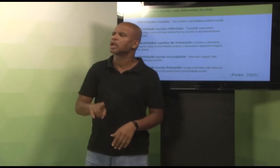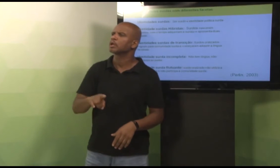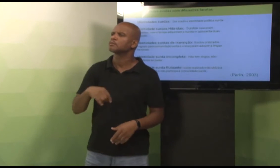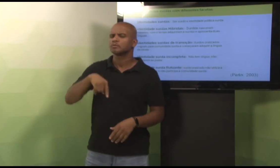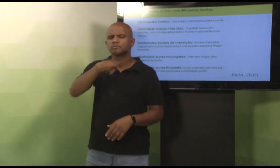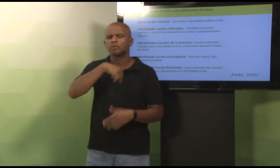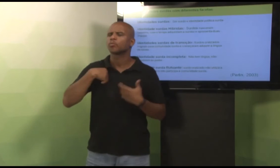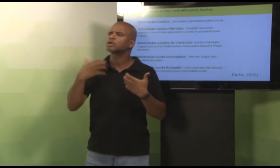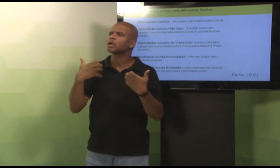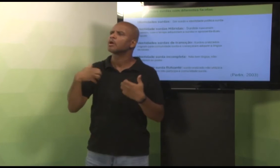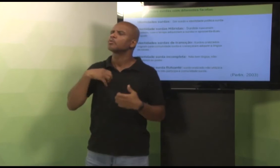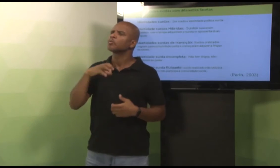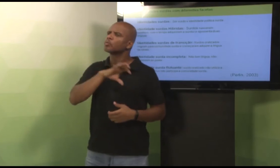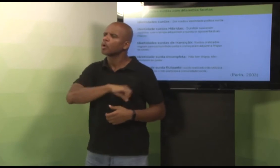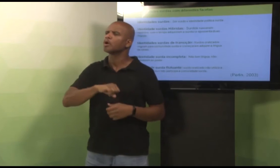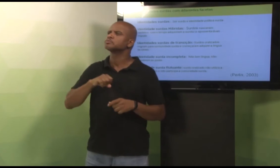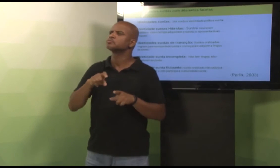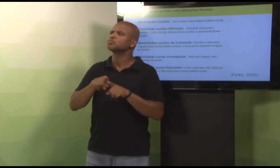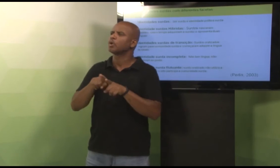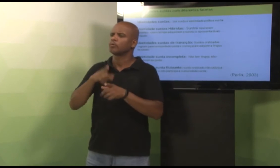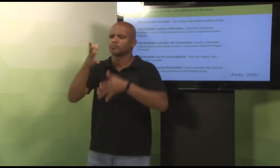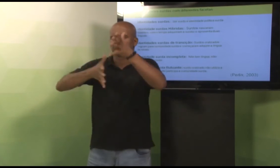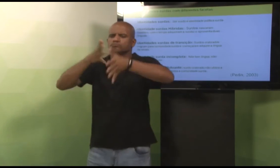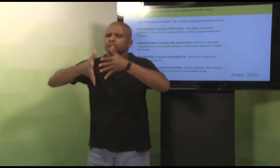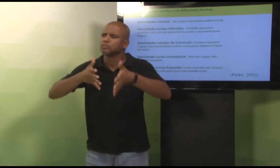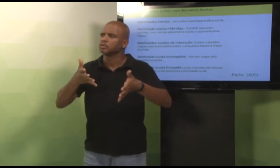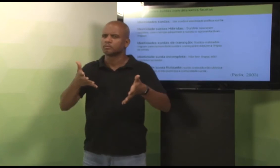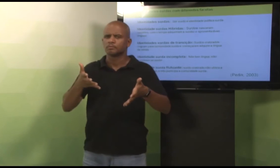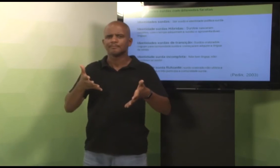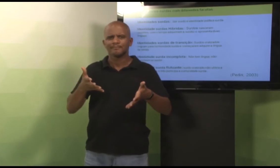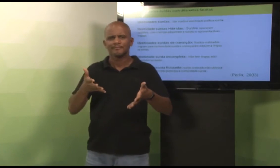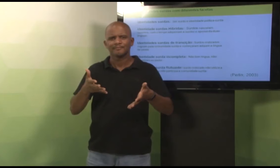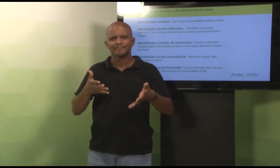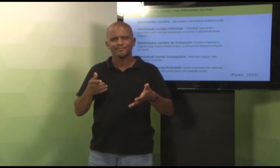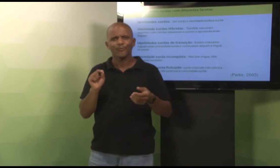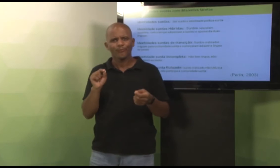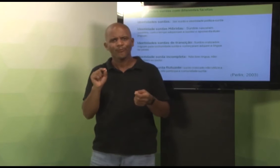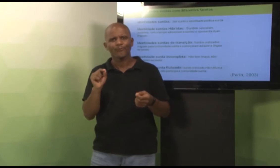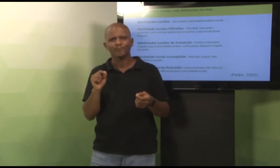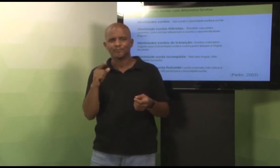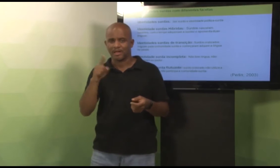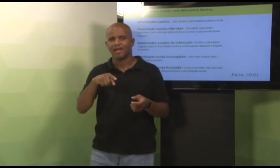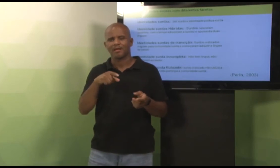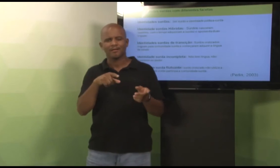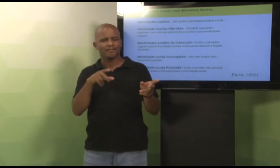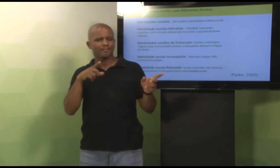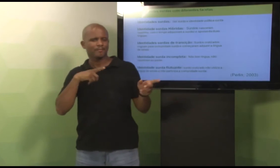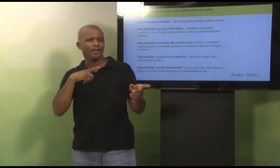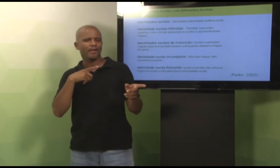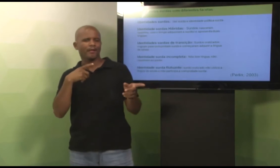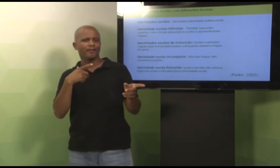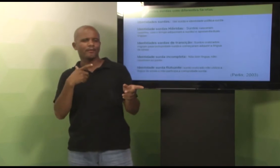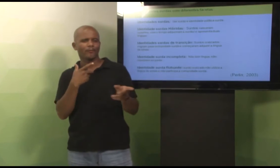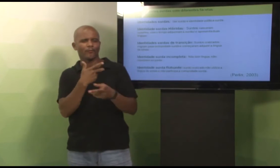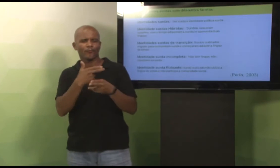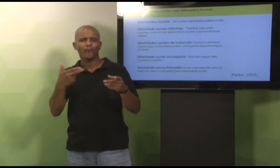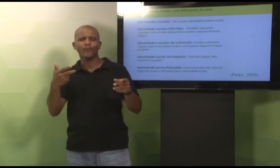a acabar com o ouvintismo, com o mando dos ouvintes. Então, mostrar o uso da língua de sinais.